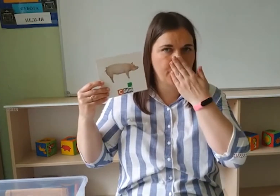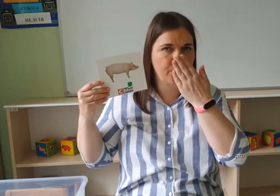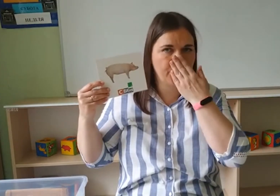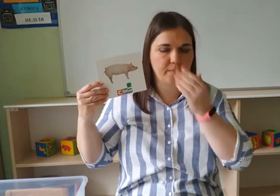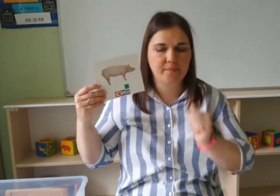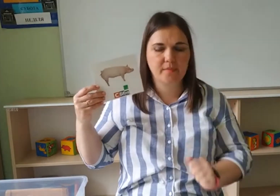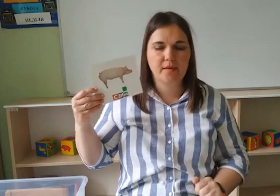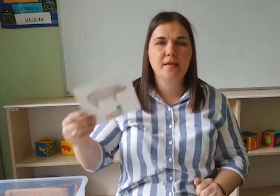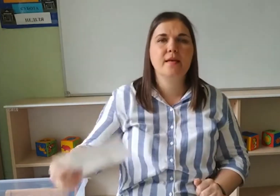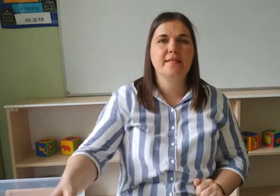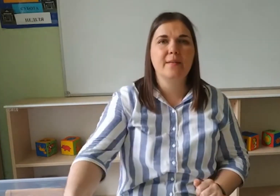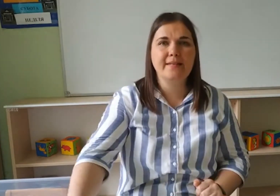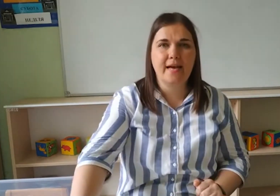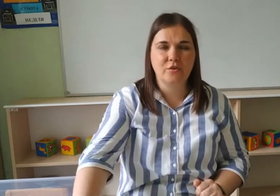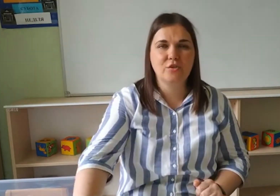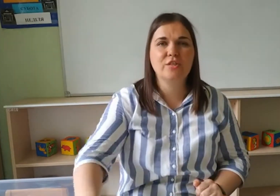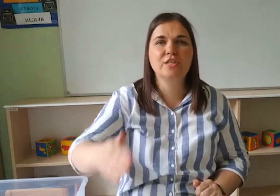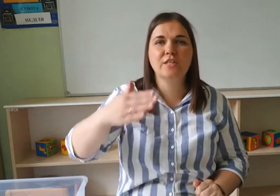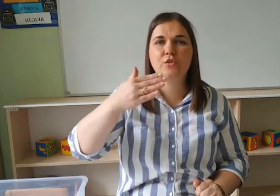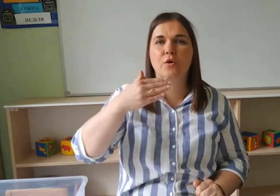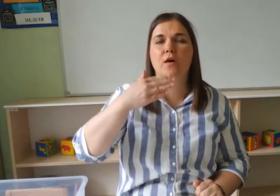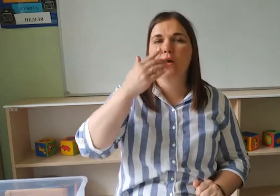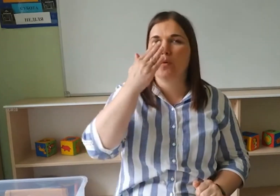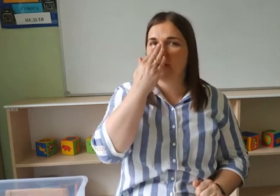Хрю-хрю-хрю-хрю-хрю-хрю. Нагадаю, що їжачок у нас,